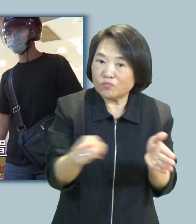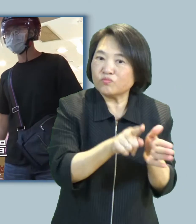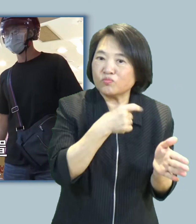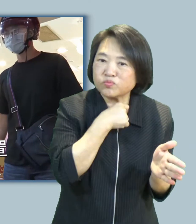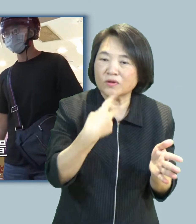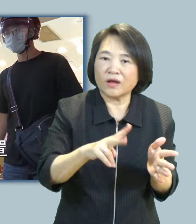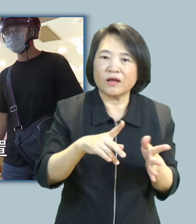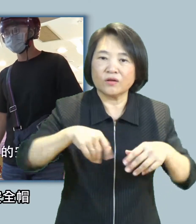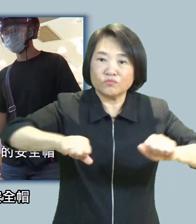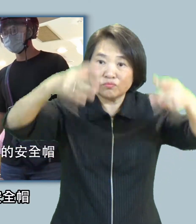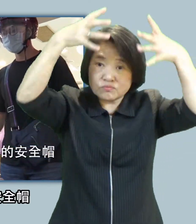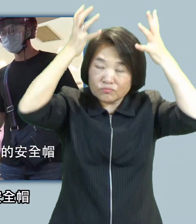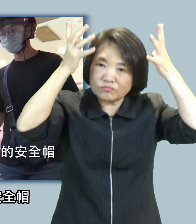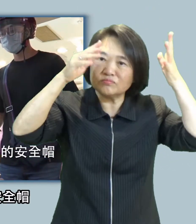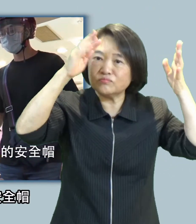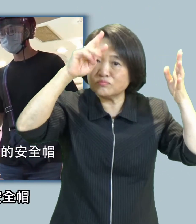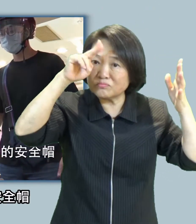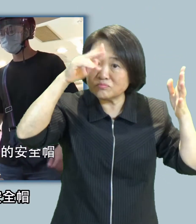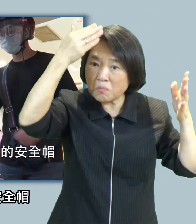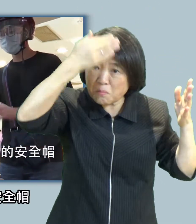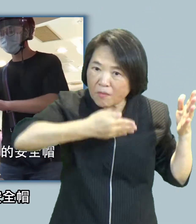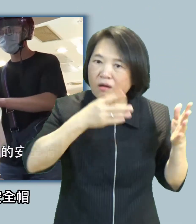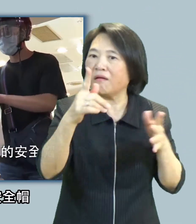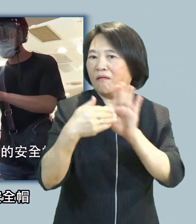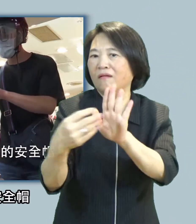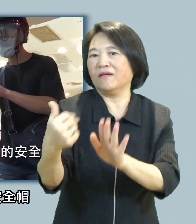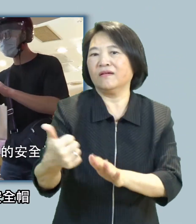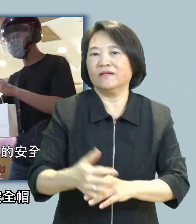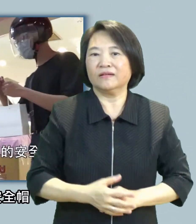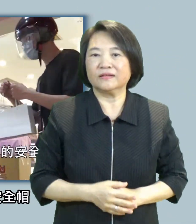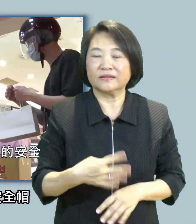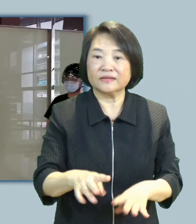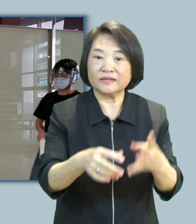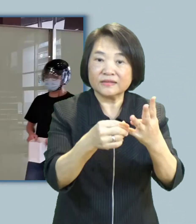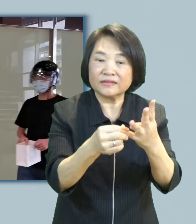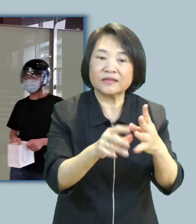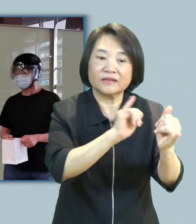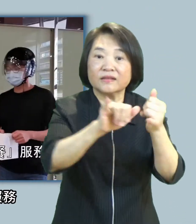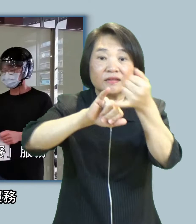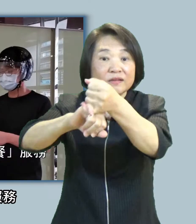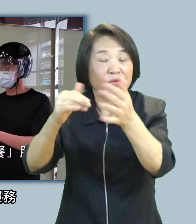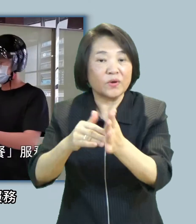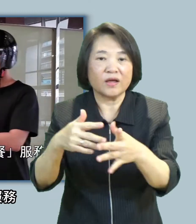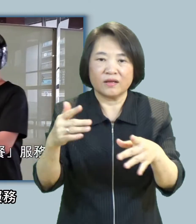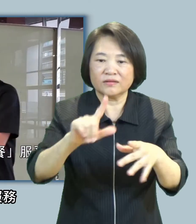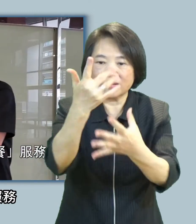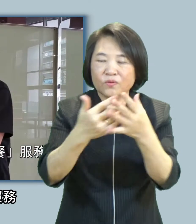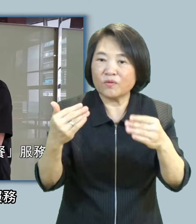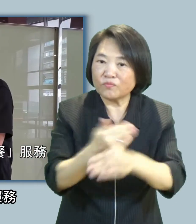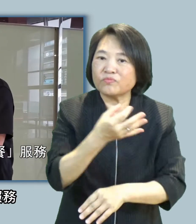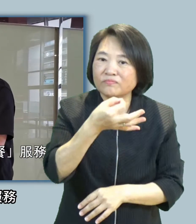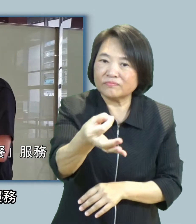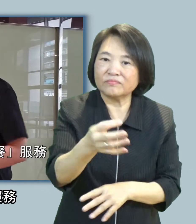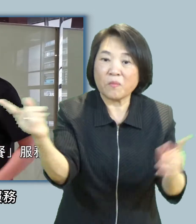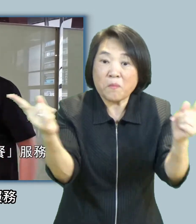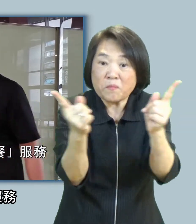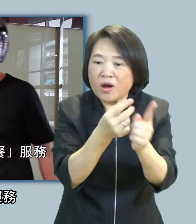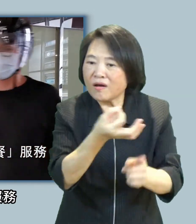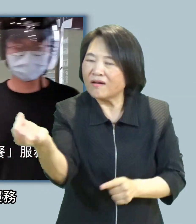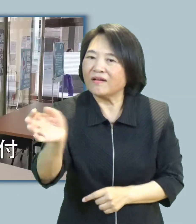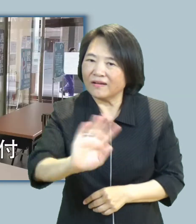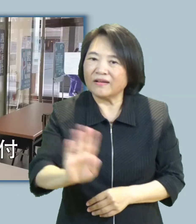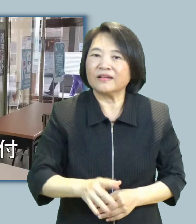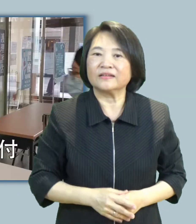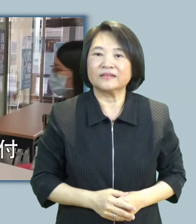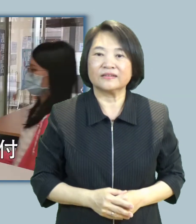全程带领着 M， 按个建议要戴有挡风面罩的安全帽。最末，鼓励民众使用无接触持送餐服